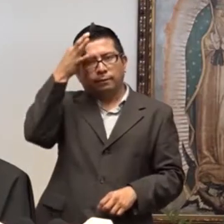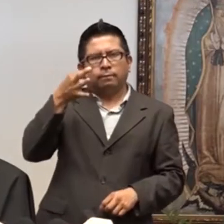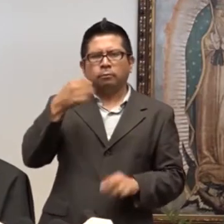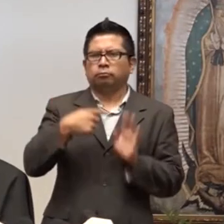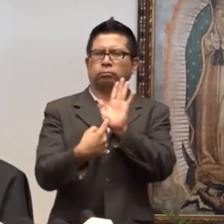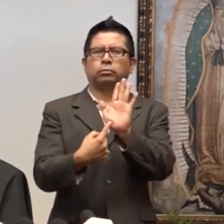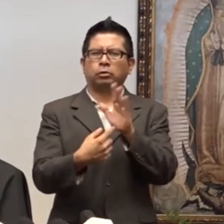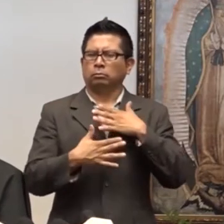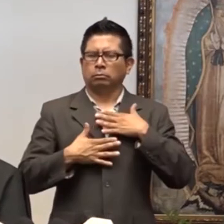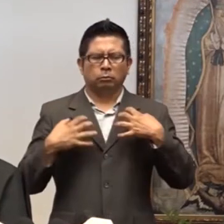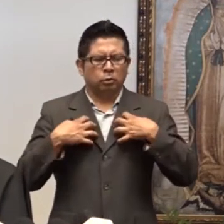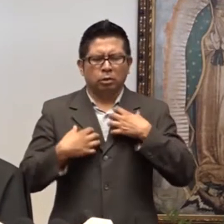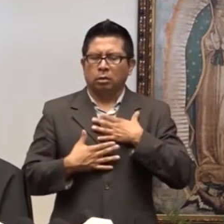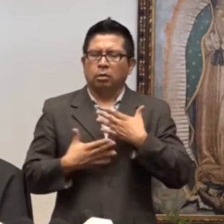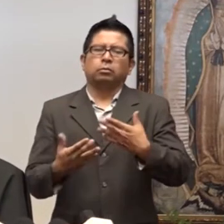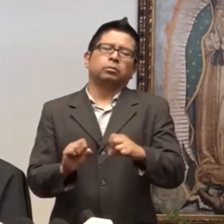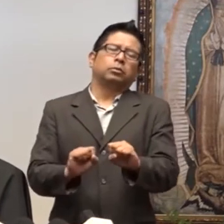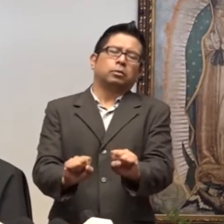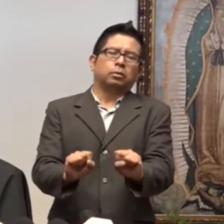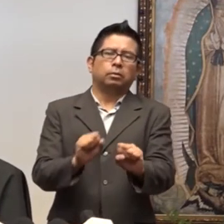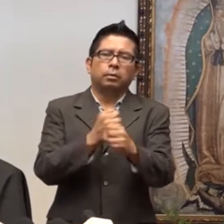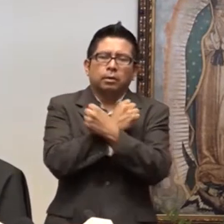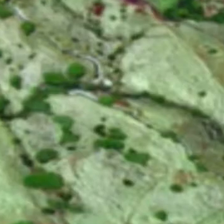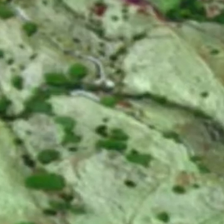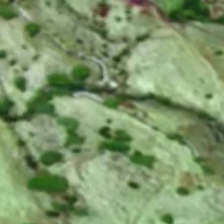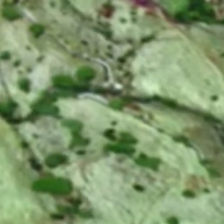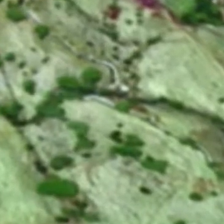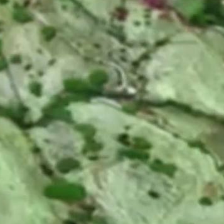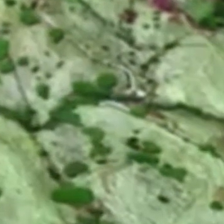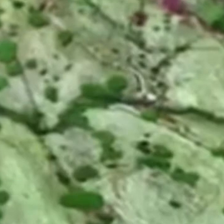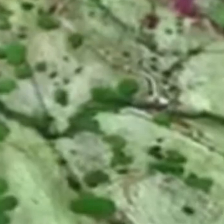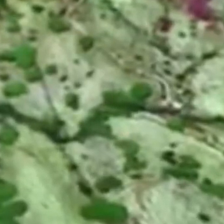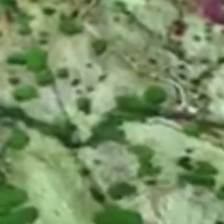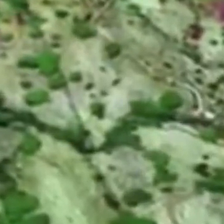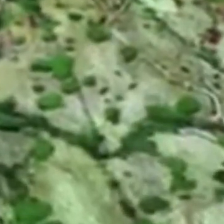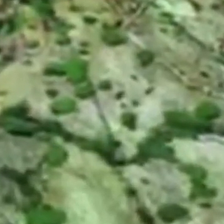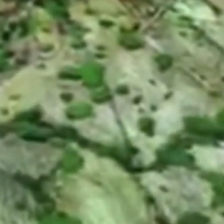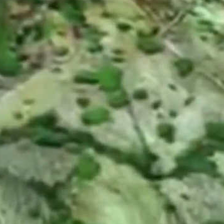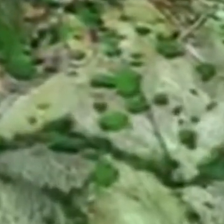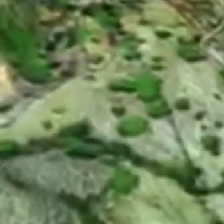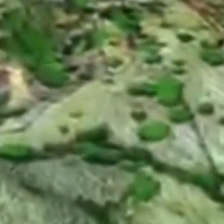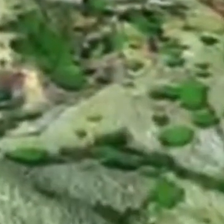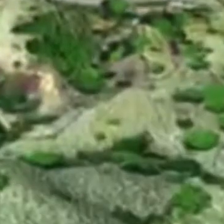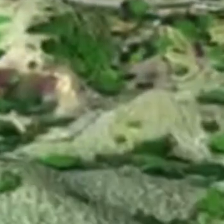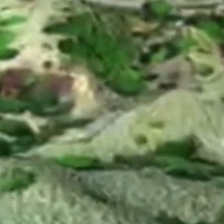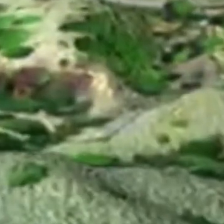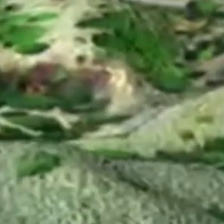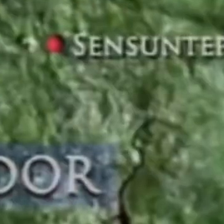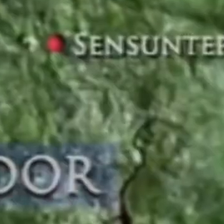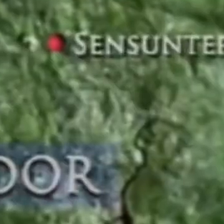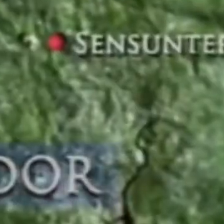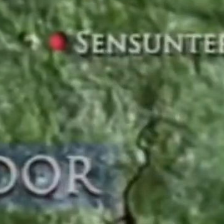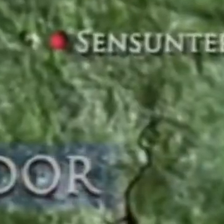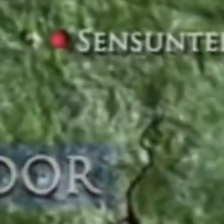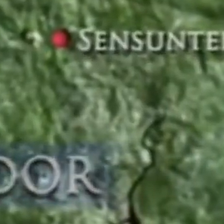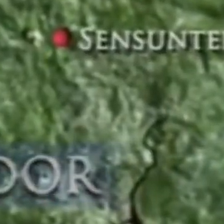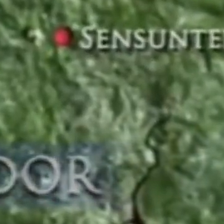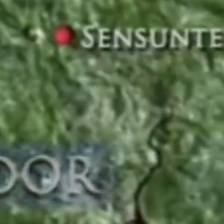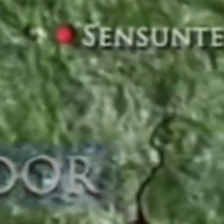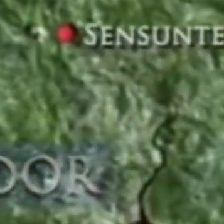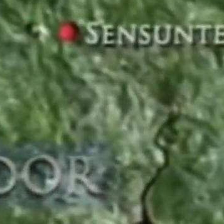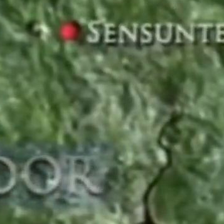para el arzobispo de el salvador prohibir la minería metálica es un gran avance para la protección de la vida de los recursos naturales